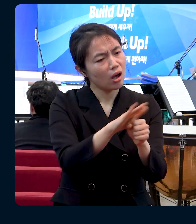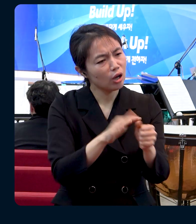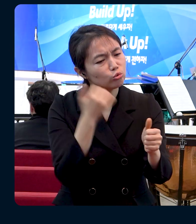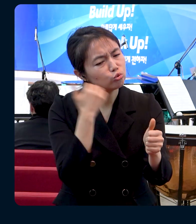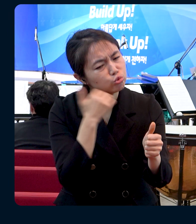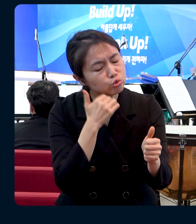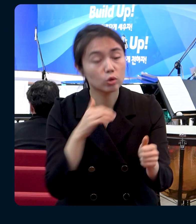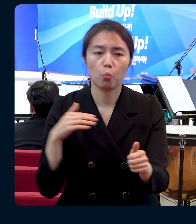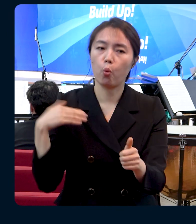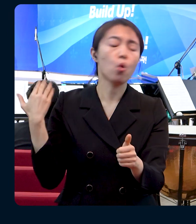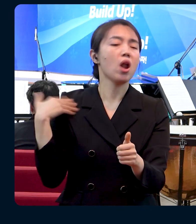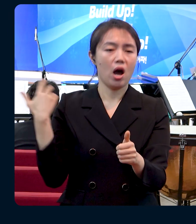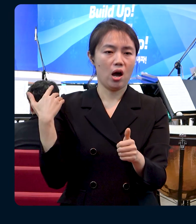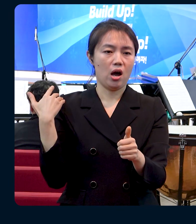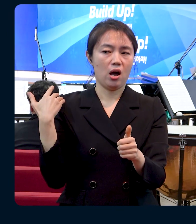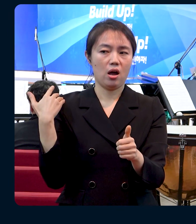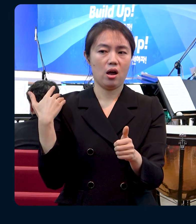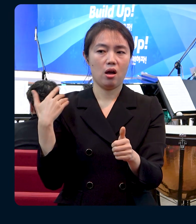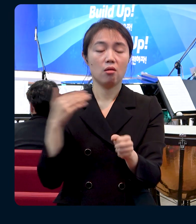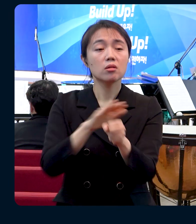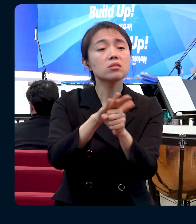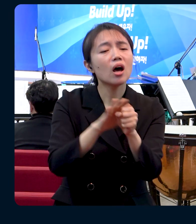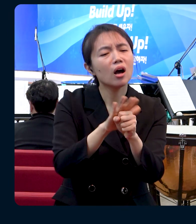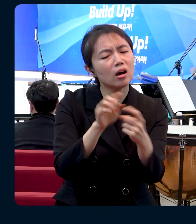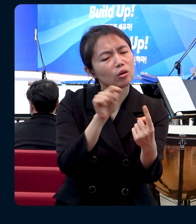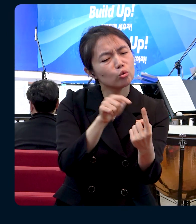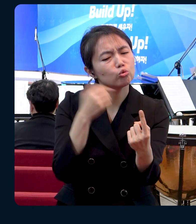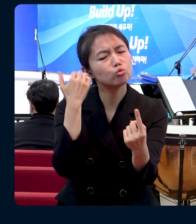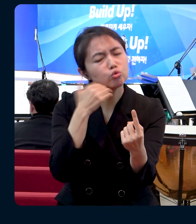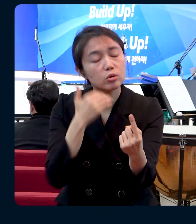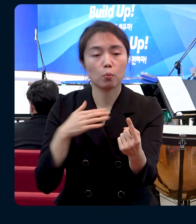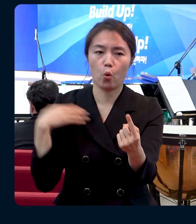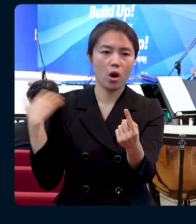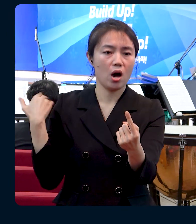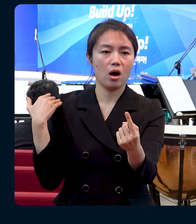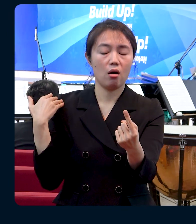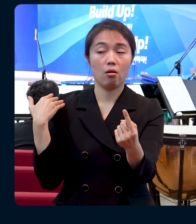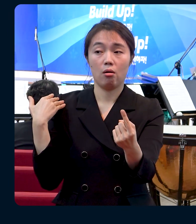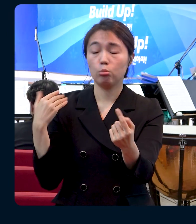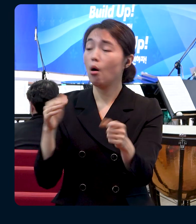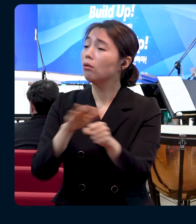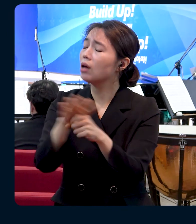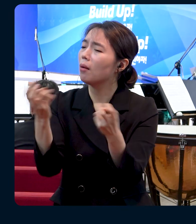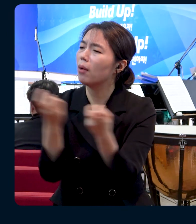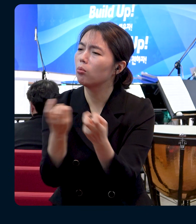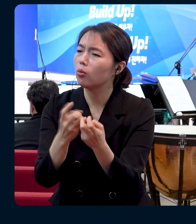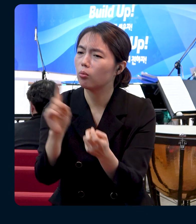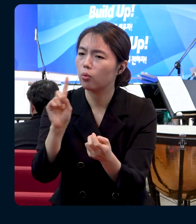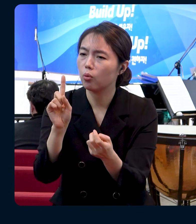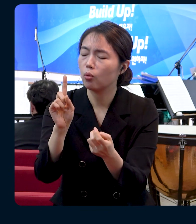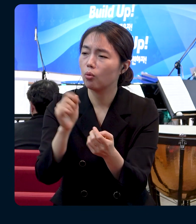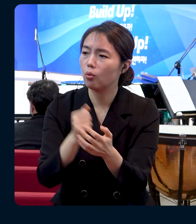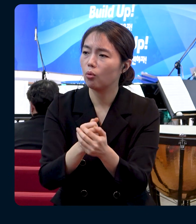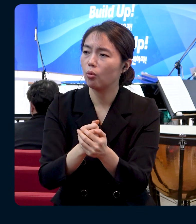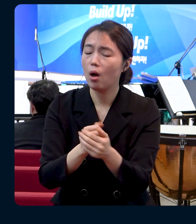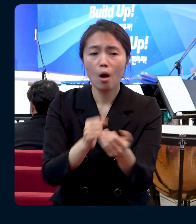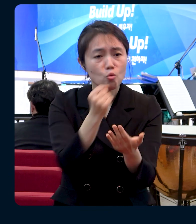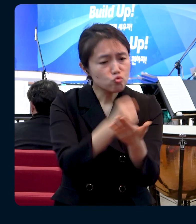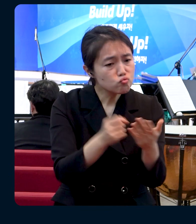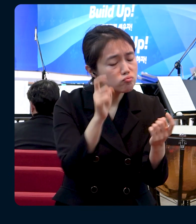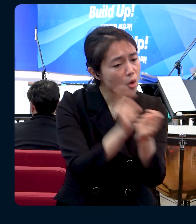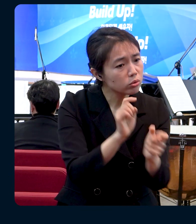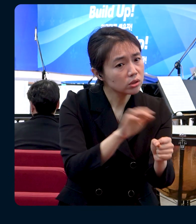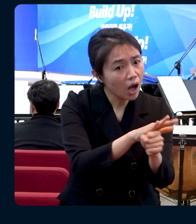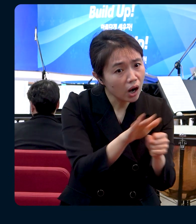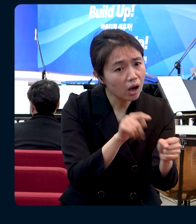거예요. 이게 문제예요. 누굴 사랑할 건데? 어떻게 사랑할 건데? 거기 사랑이